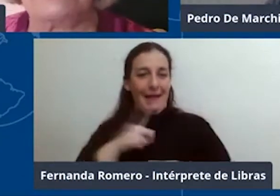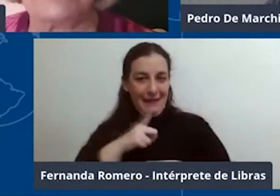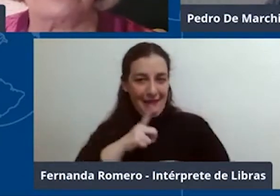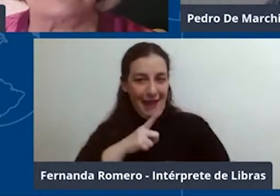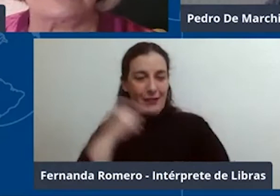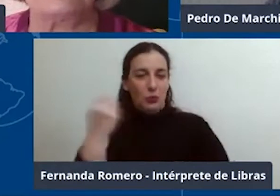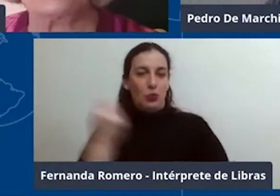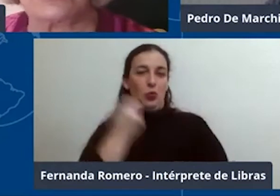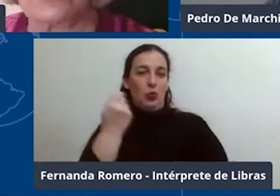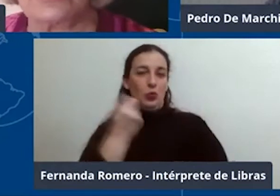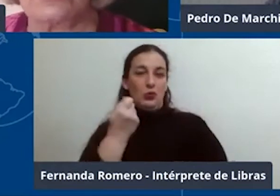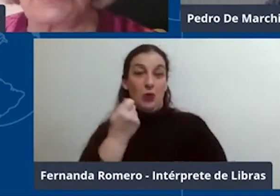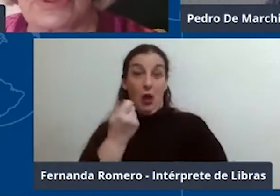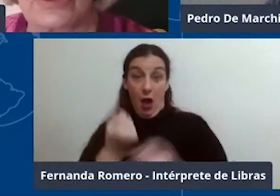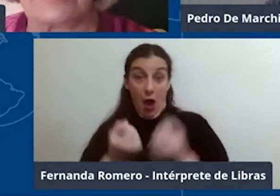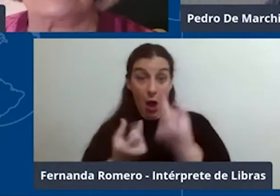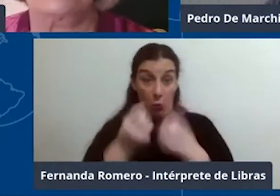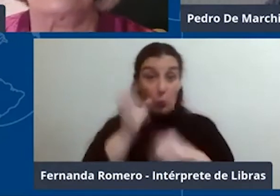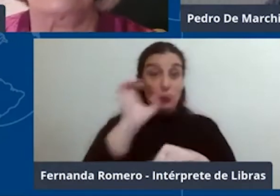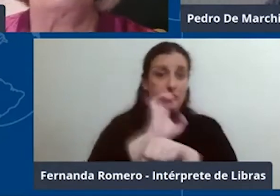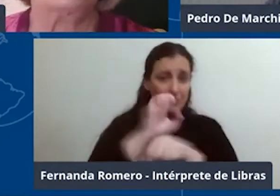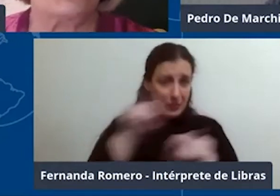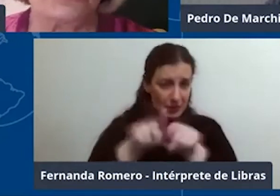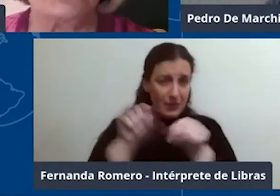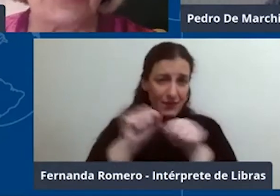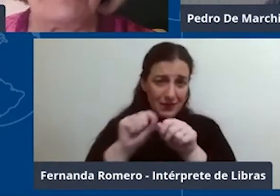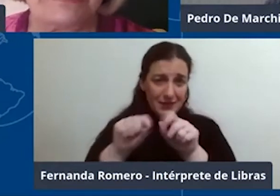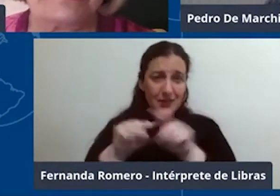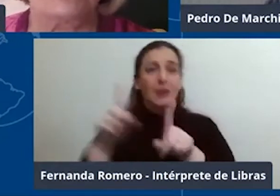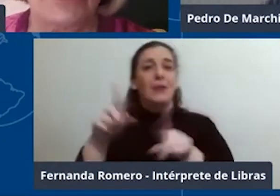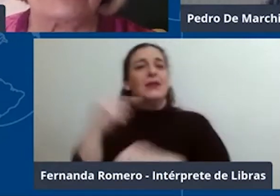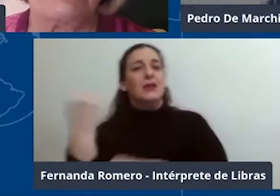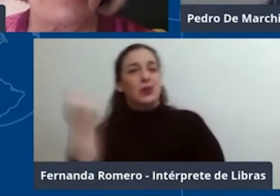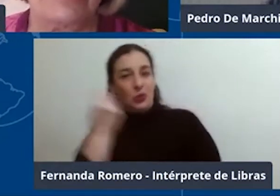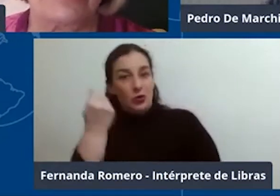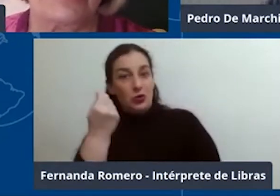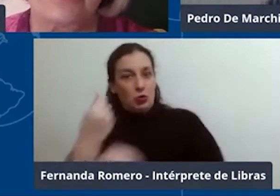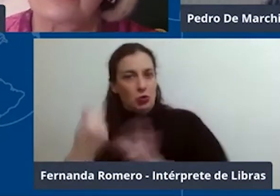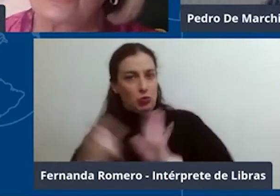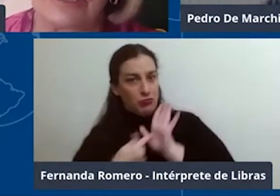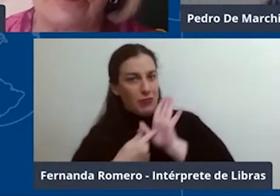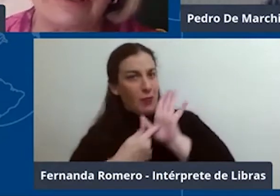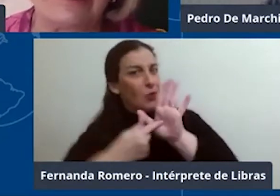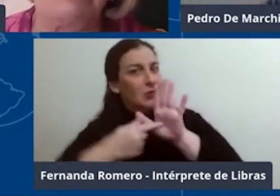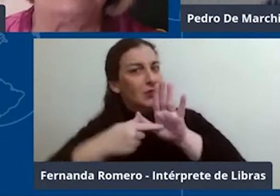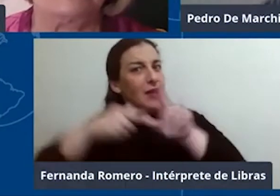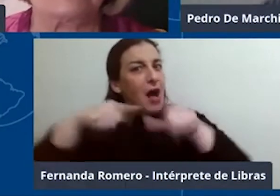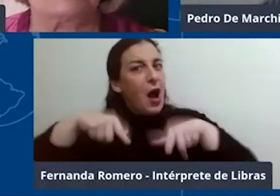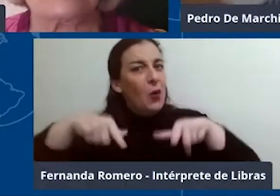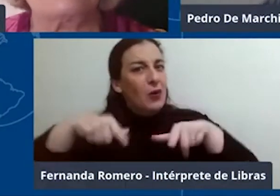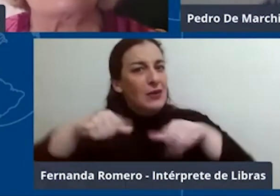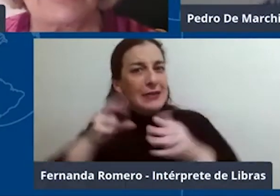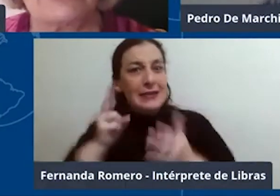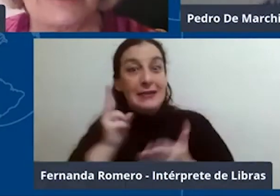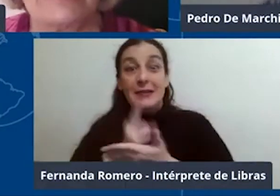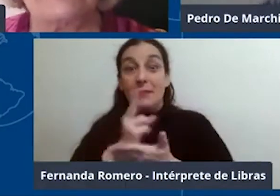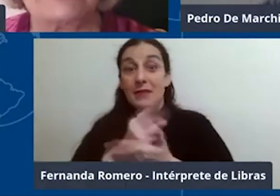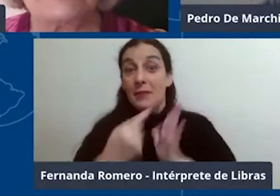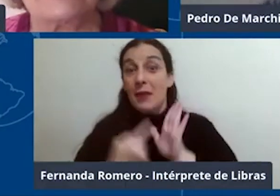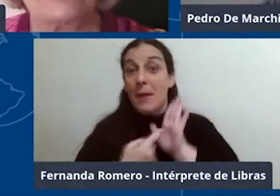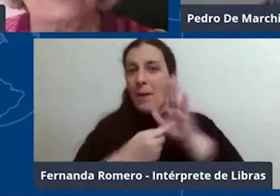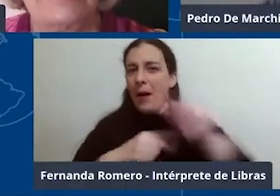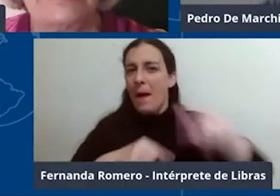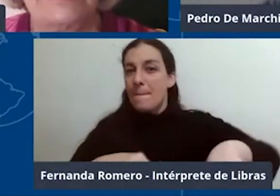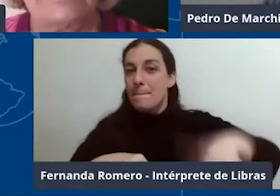alguns estados também estão fazendo, mas o Rio Grande do Sul, pelo sucesso. Mas o Rio Grande do Sul está aparecendo muito, sabe aonde? Toda hora que aparece que ele está em primeiro lugar